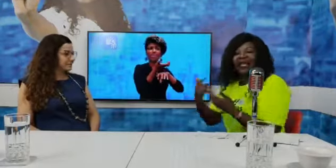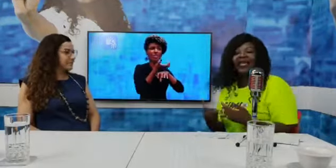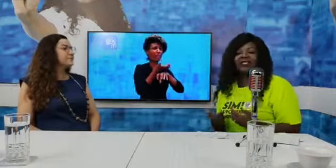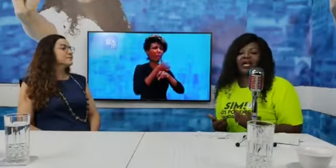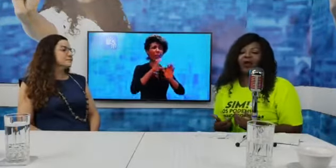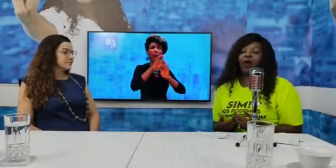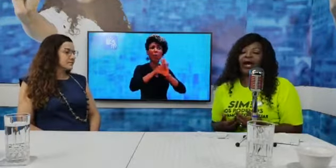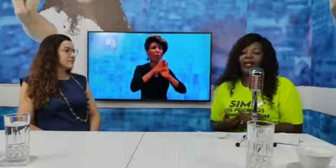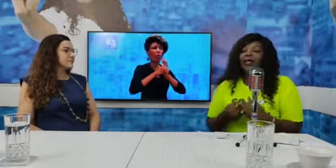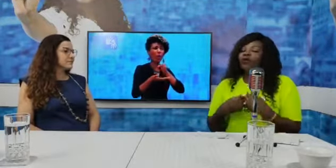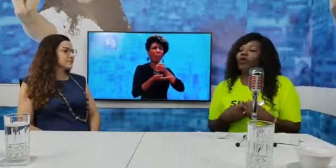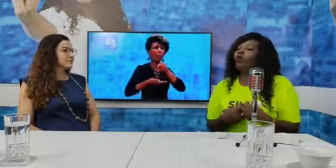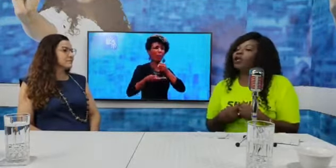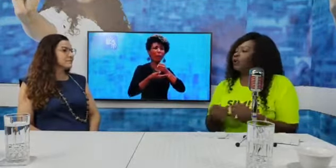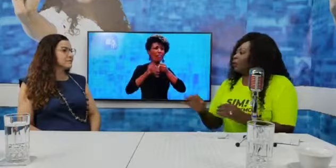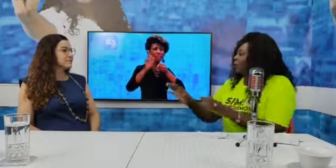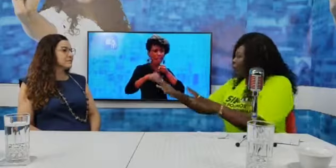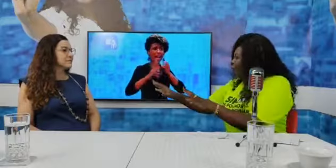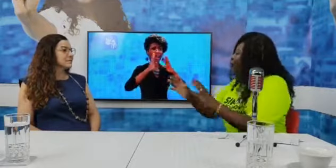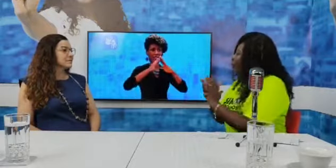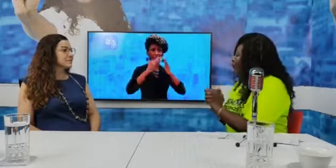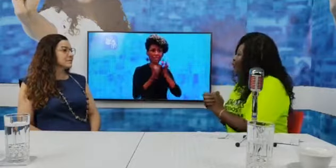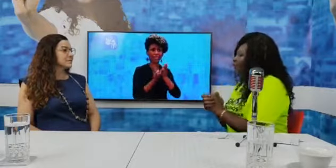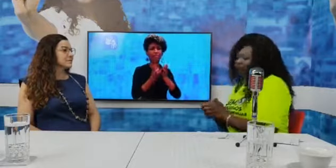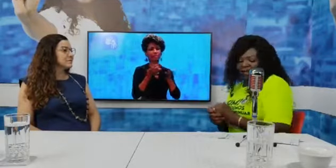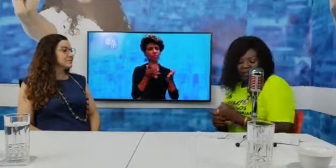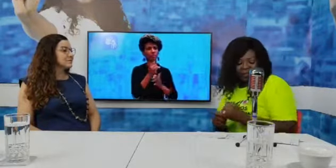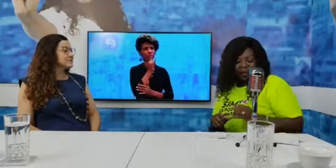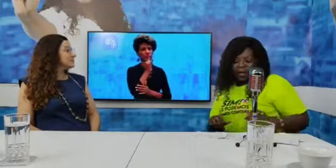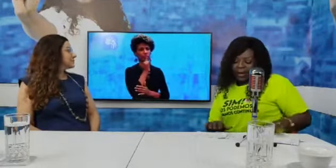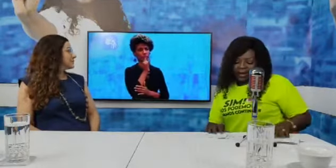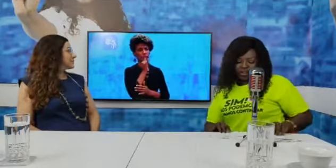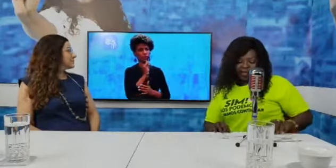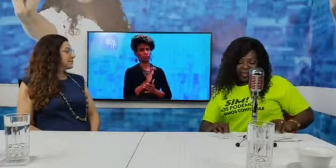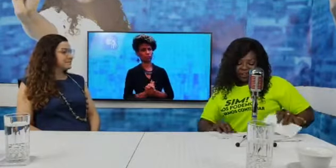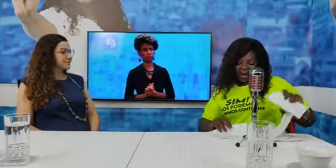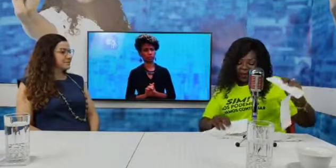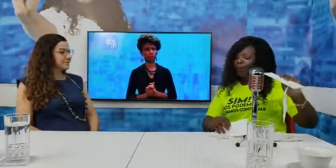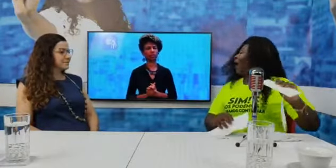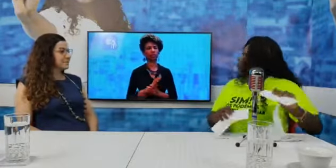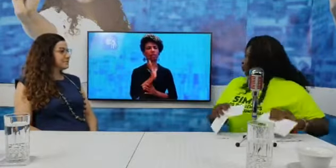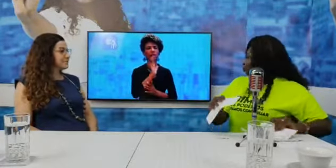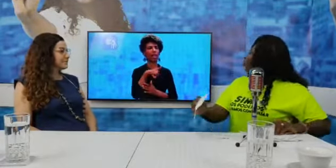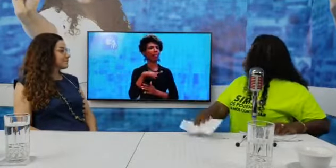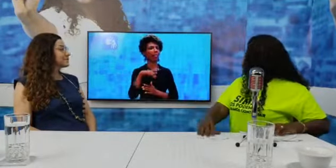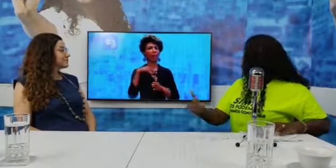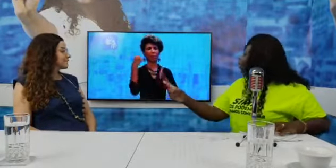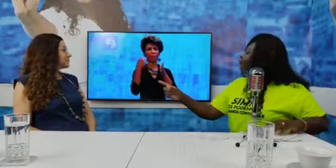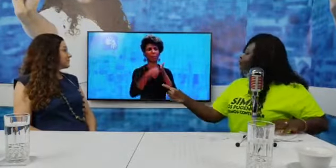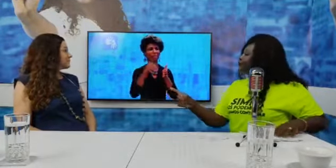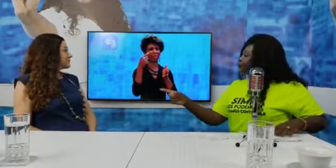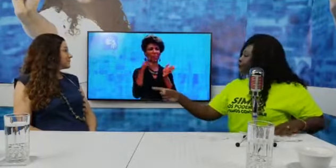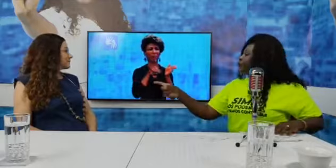colocada, tem que ser colocada no currículo. E eu vou te dar um exemplo aqui, já está cheio de perguntas para